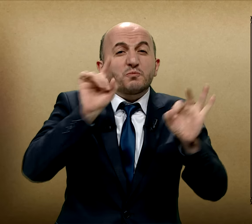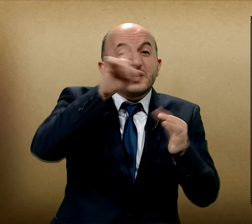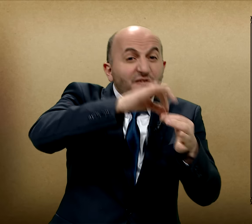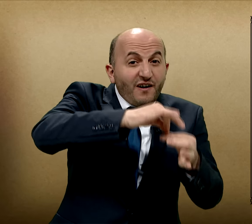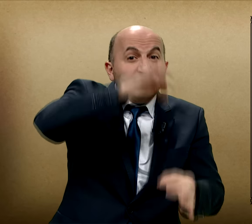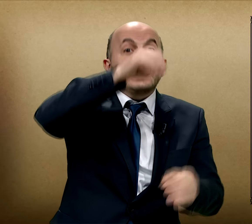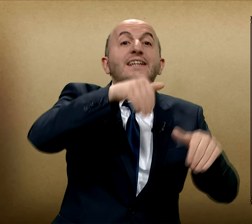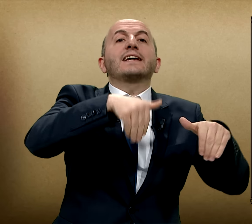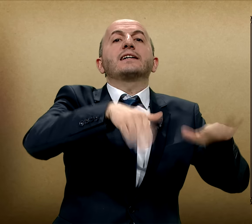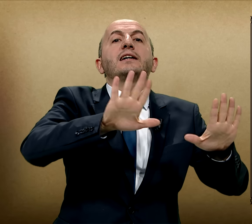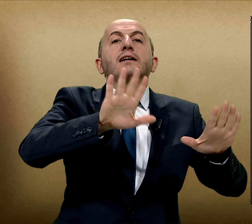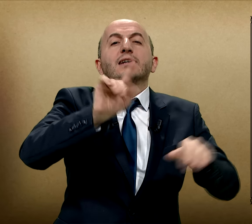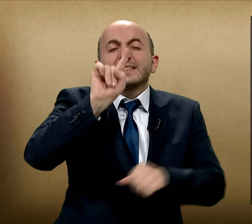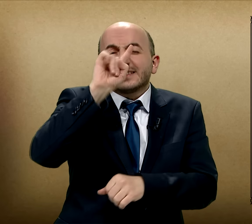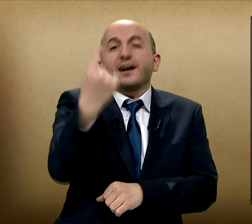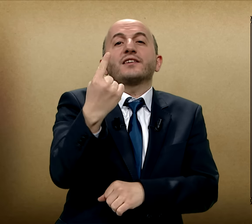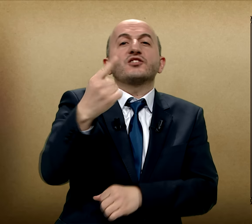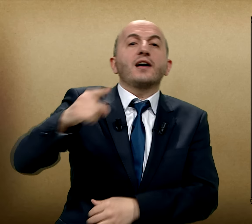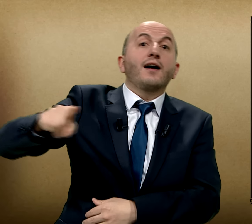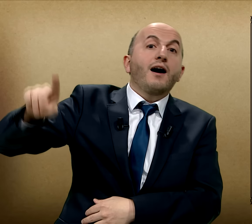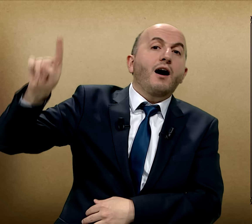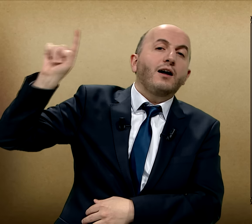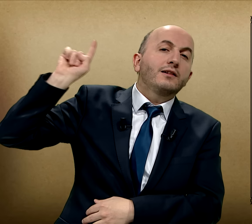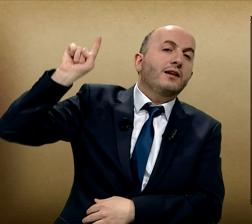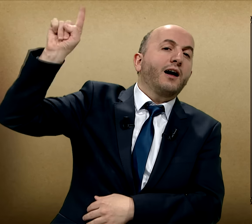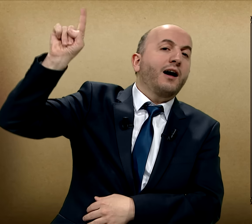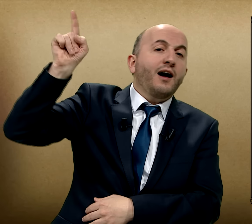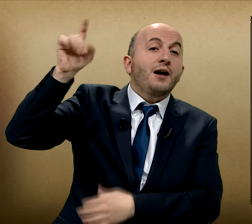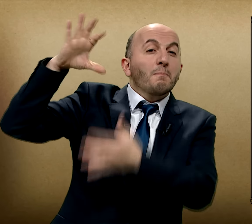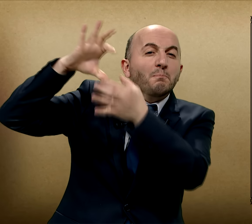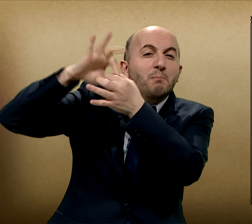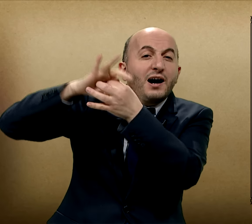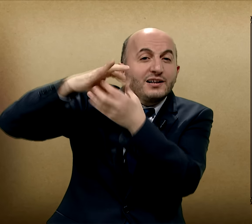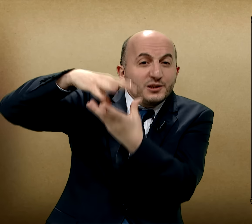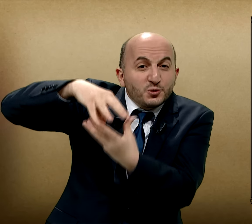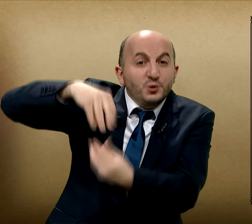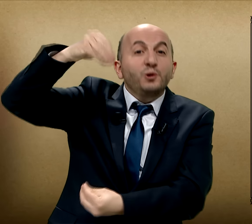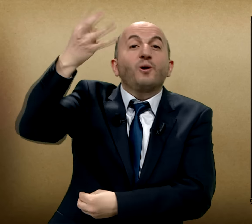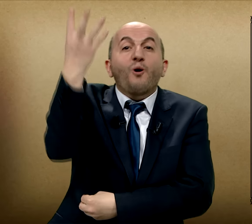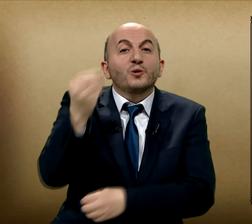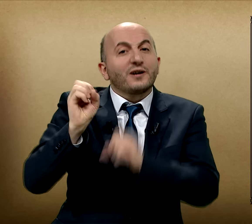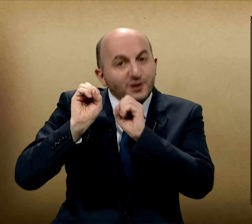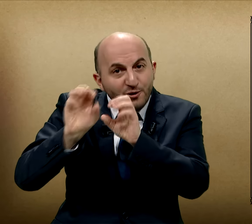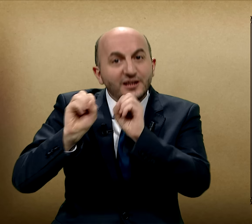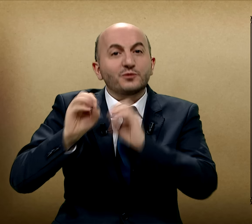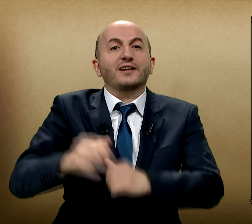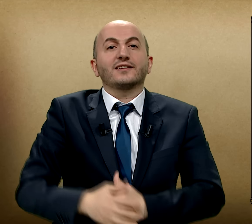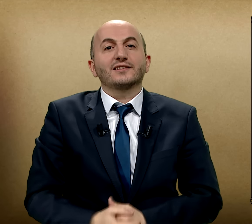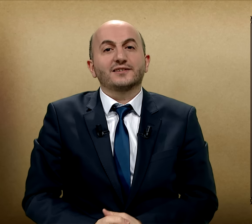Hiçbir faniye değil, sadece Allah'a bağlı kul olmayı öğretmektedir.